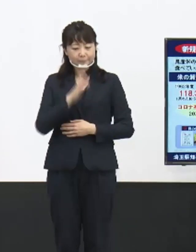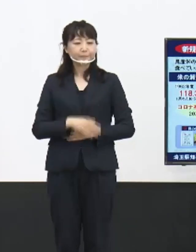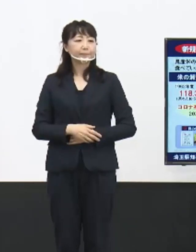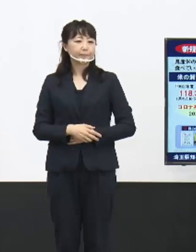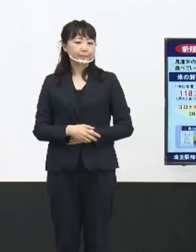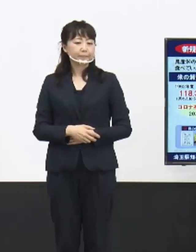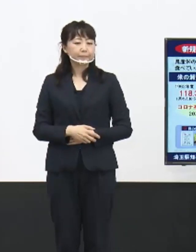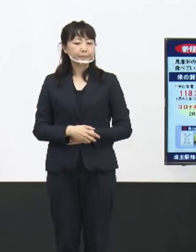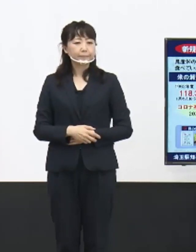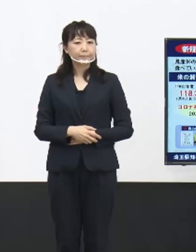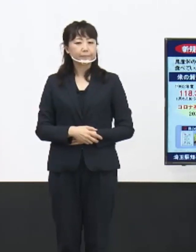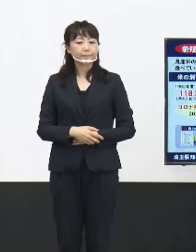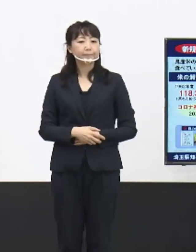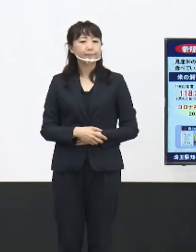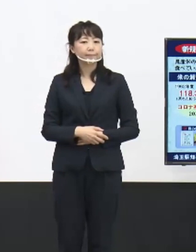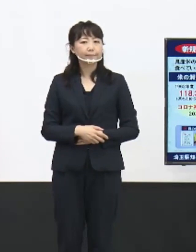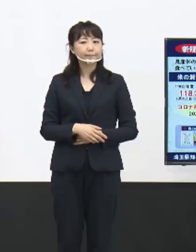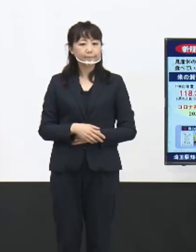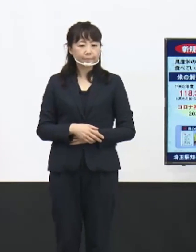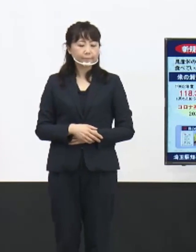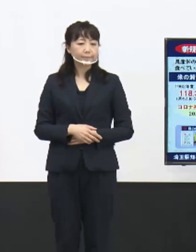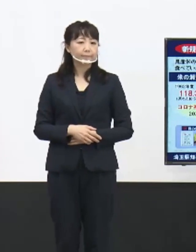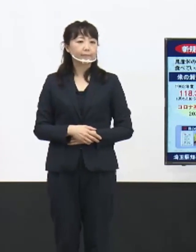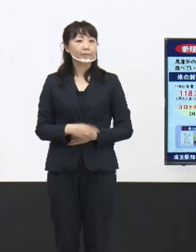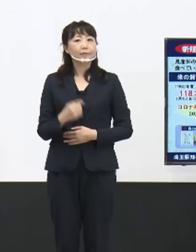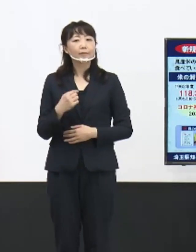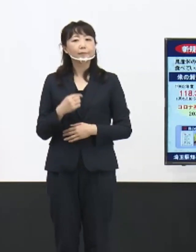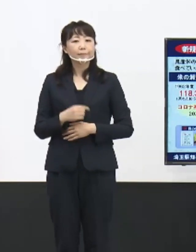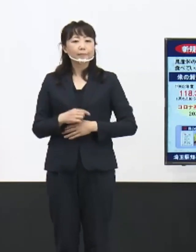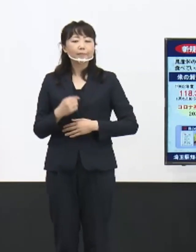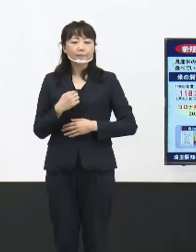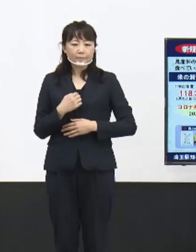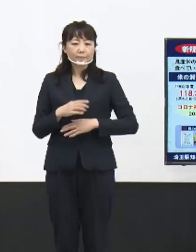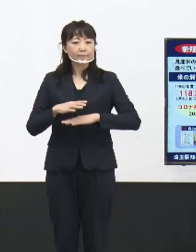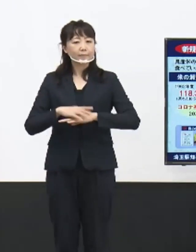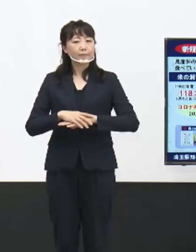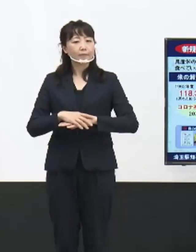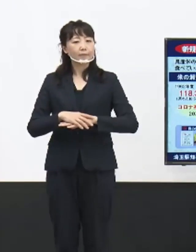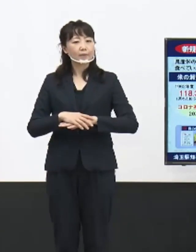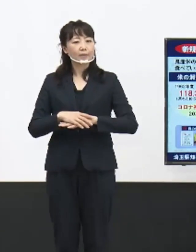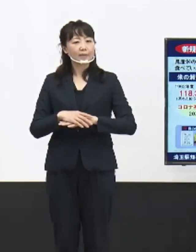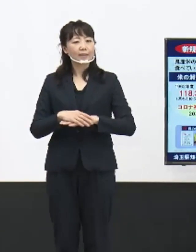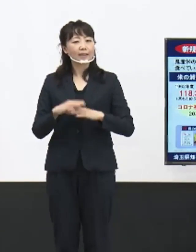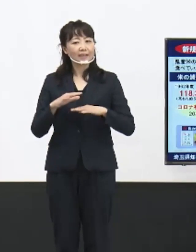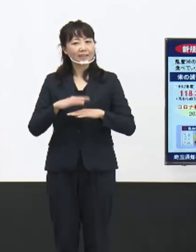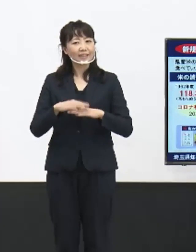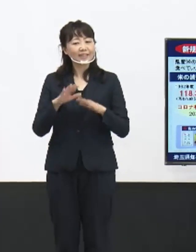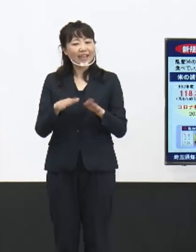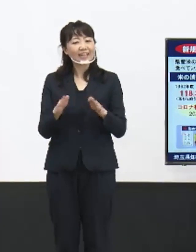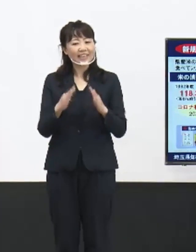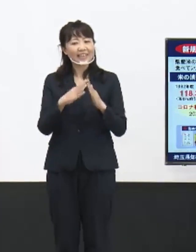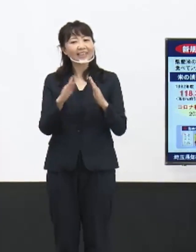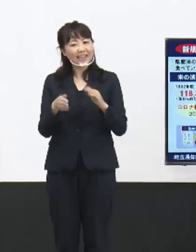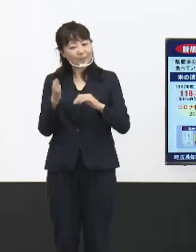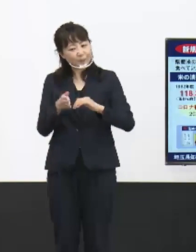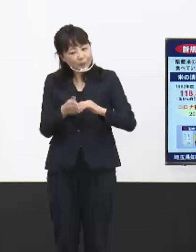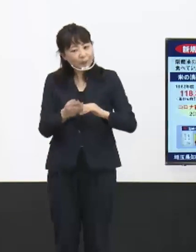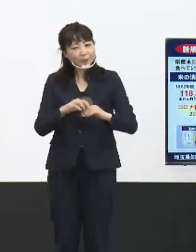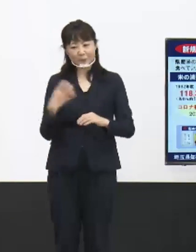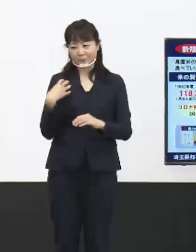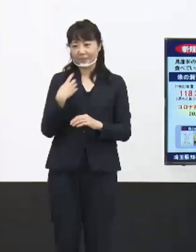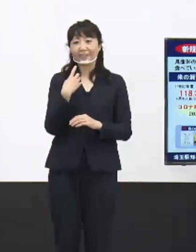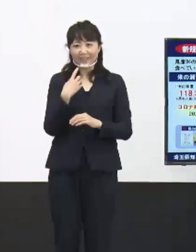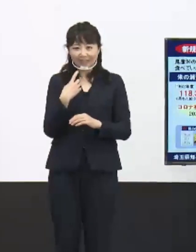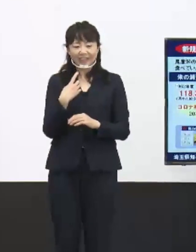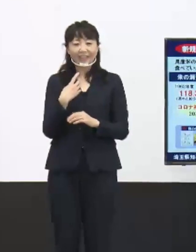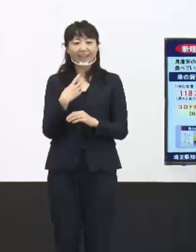ございます。私も最初とか最近主婦やっておりますので、スーパーマーケ